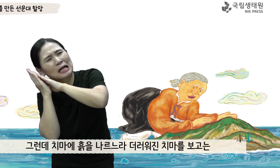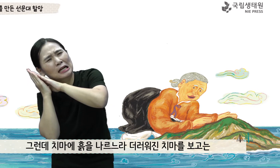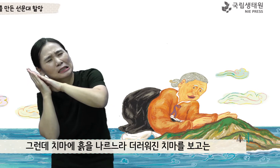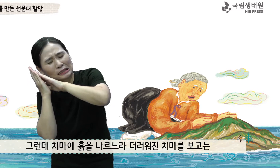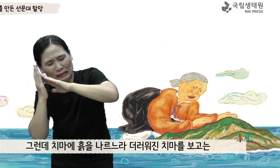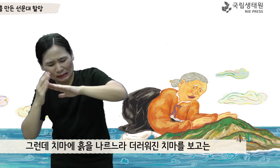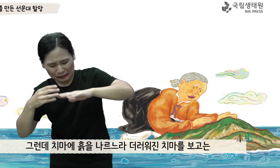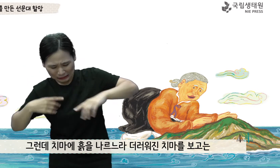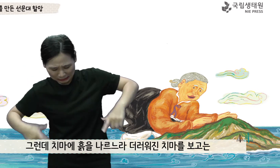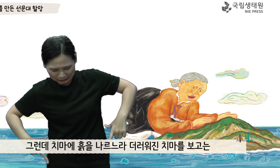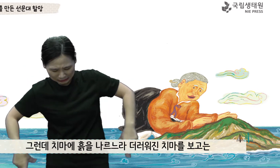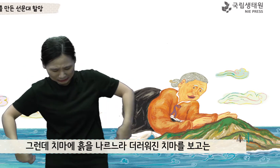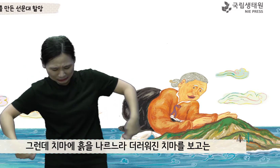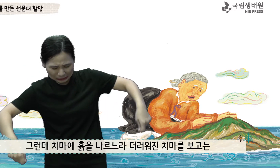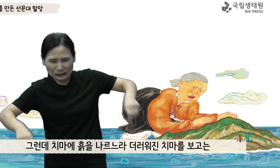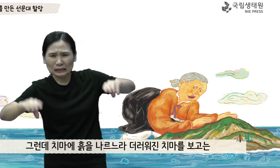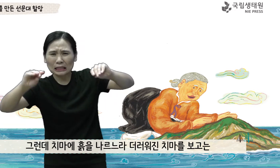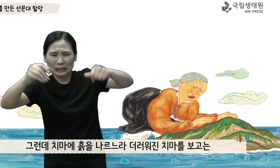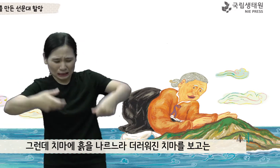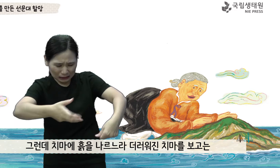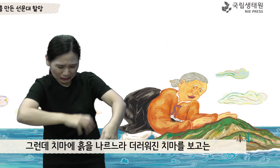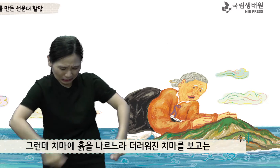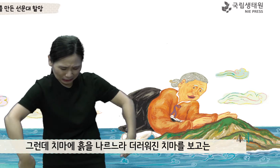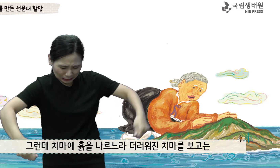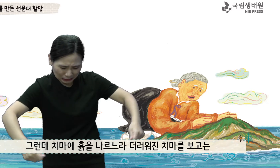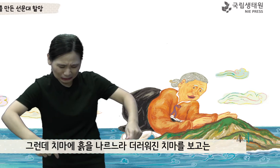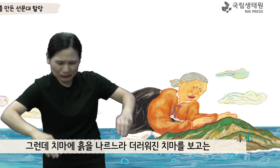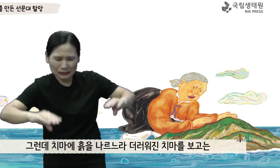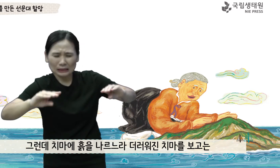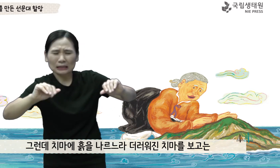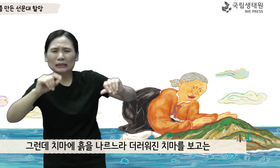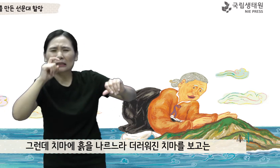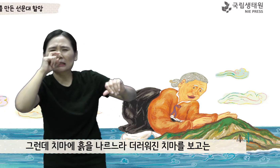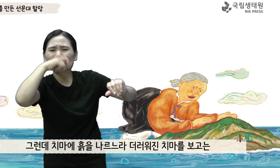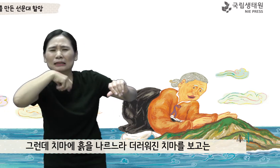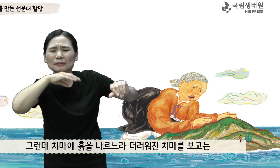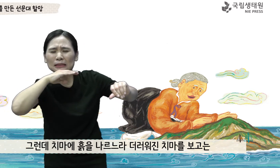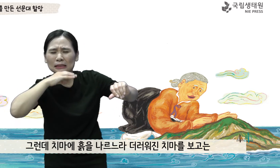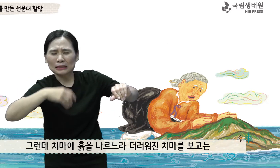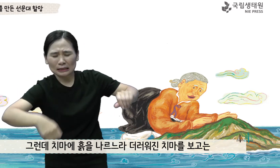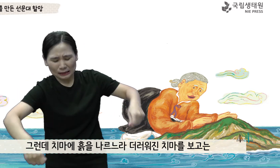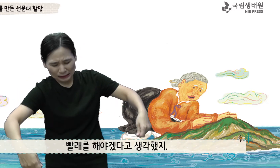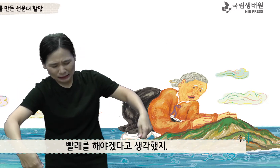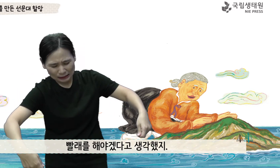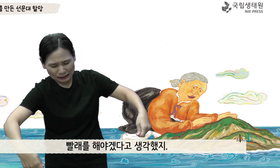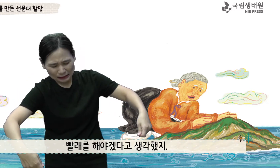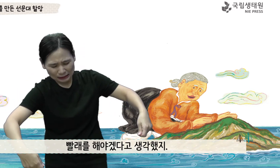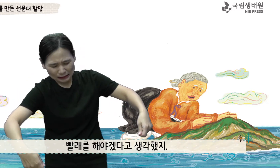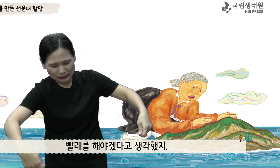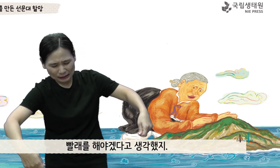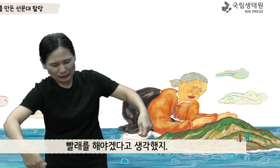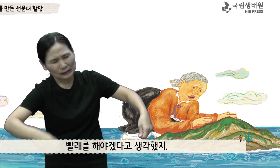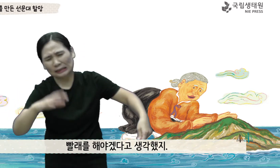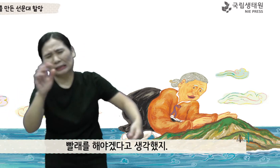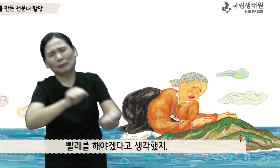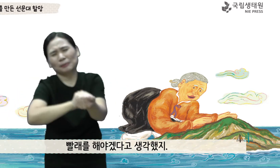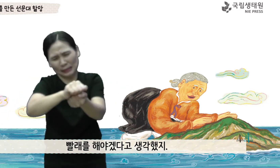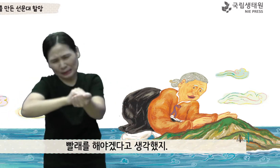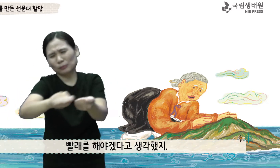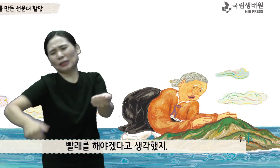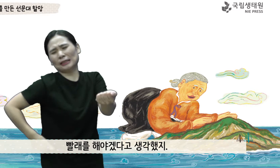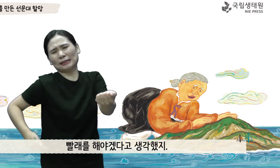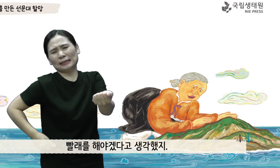그런데 치마의 흙을 나르느라 더러워진 치마를 보고는 빨래를 해야겠다고